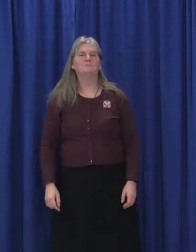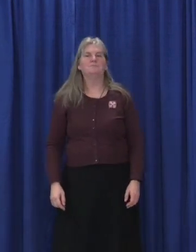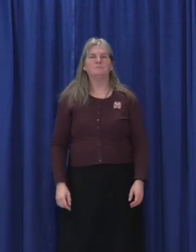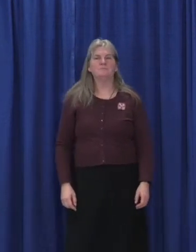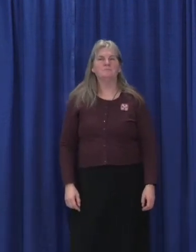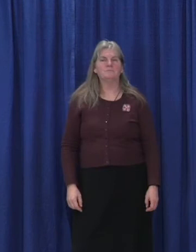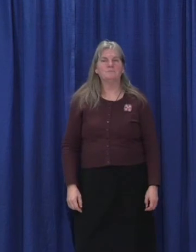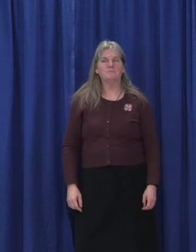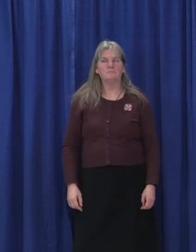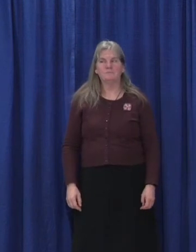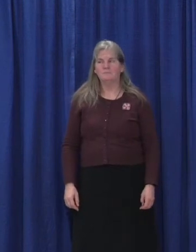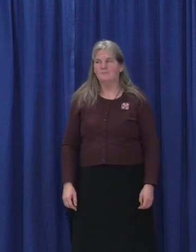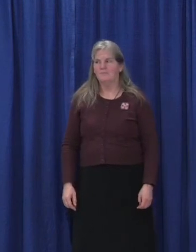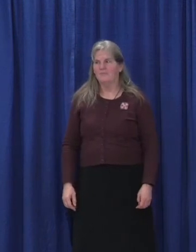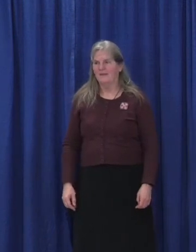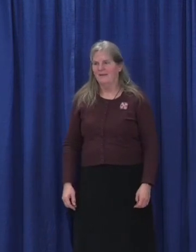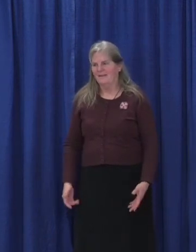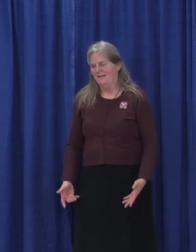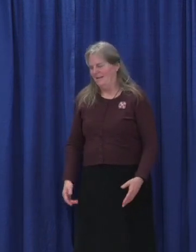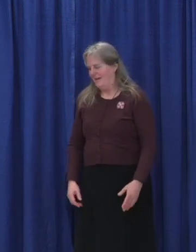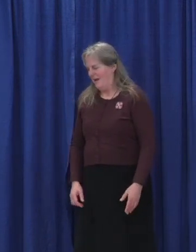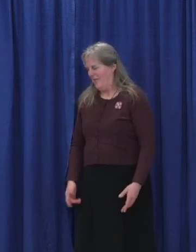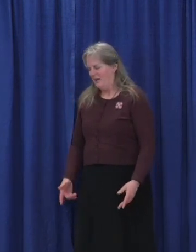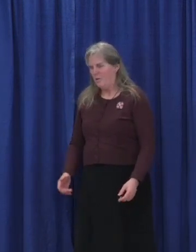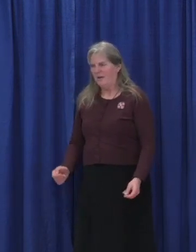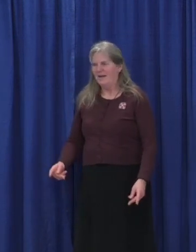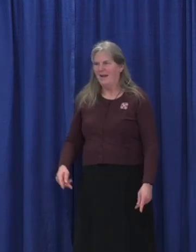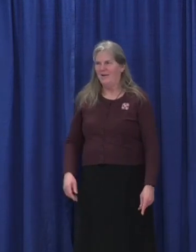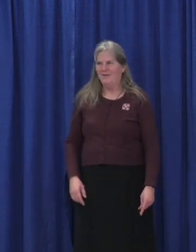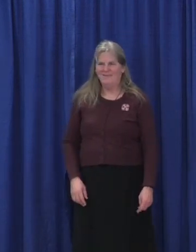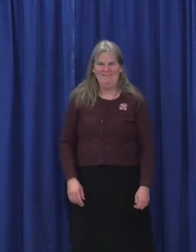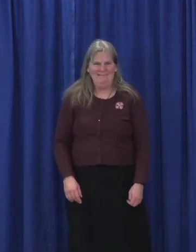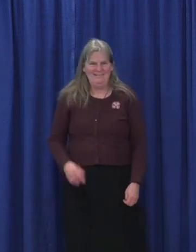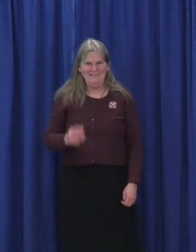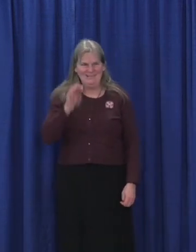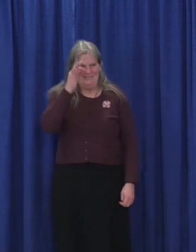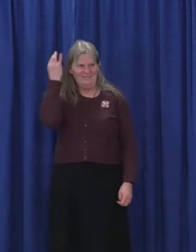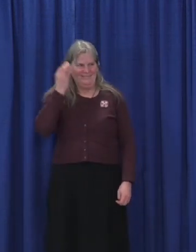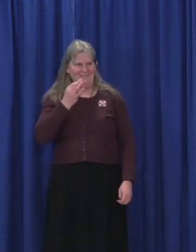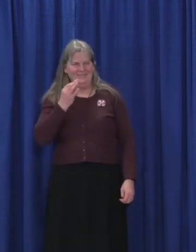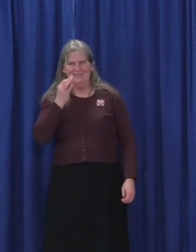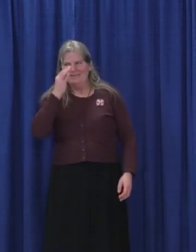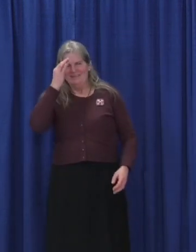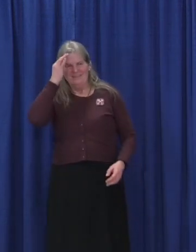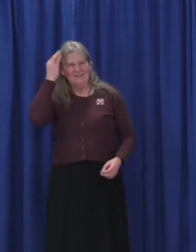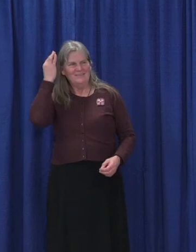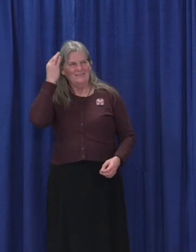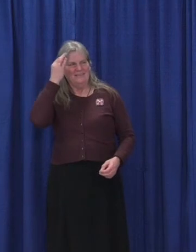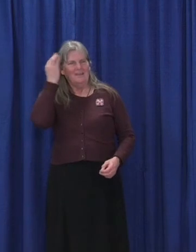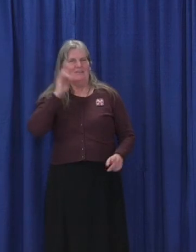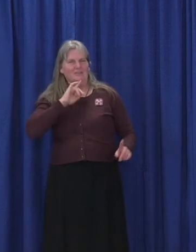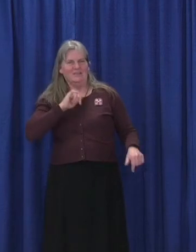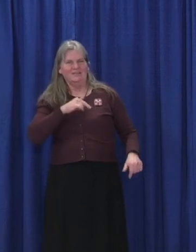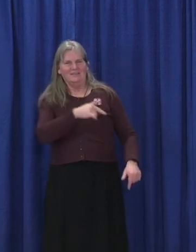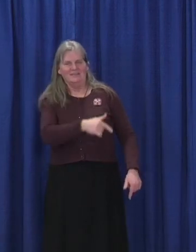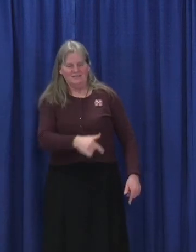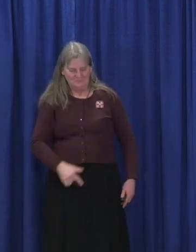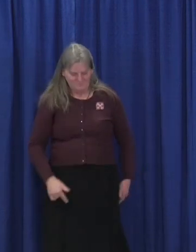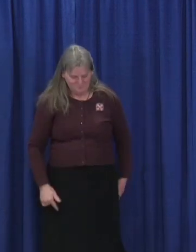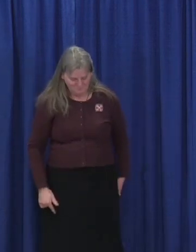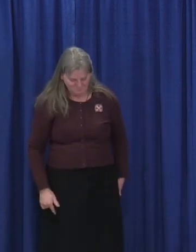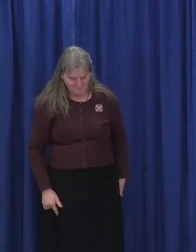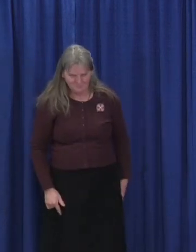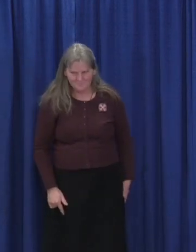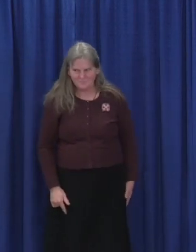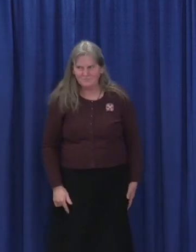OK, merci pour la question. Le variant Omicron est plus transmissible et il y en a des questions